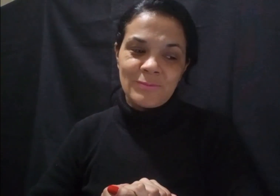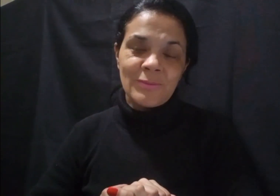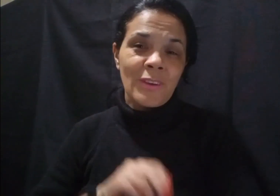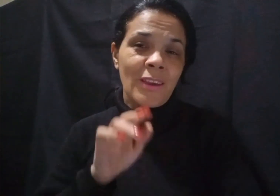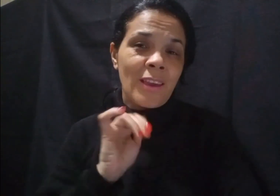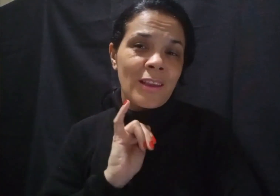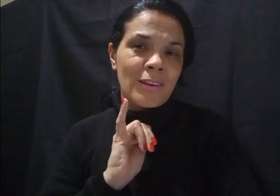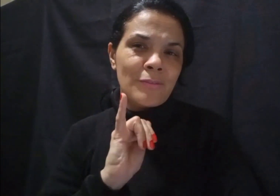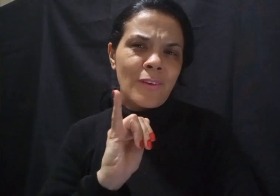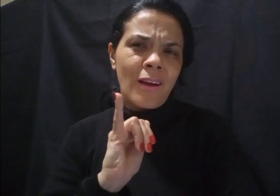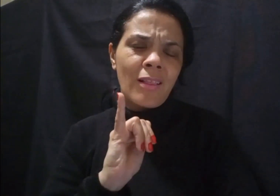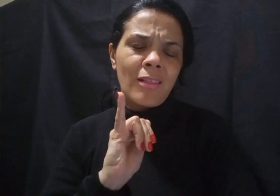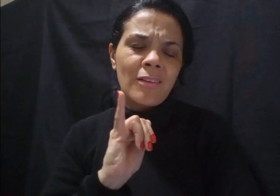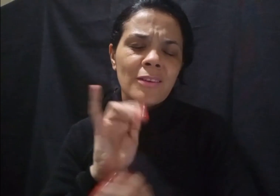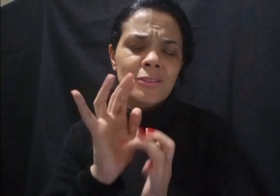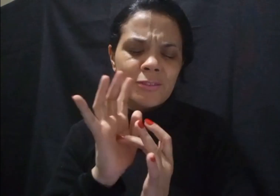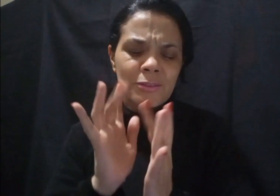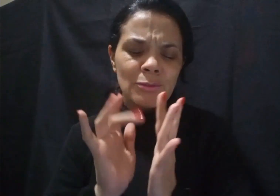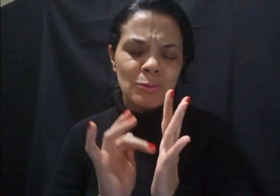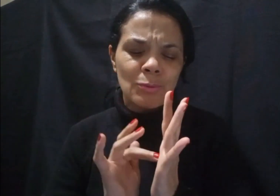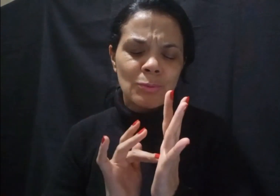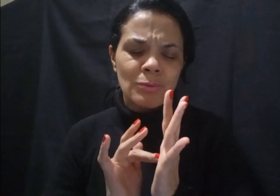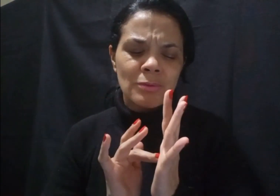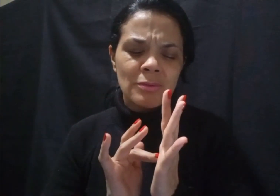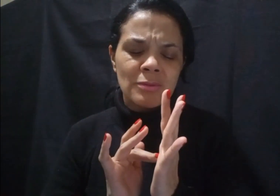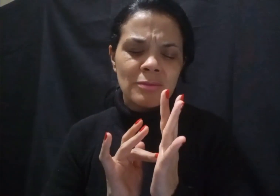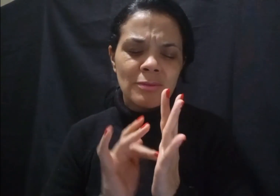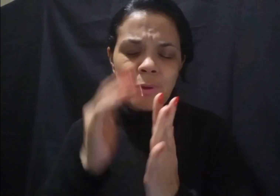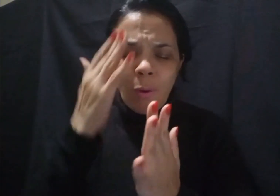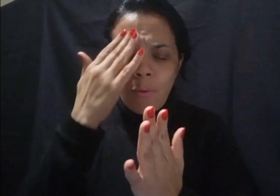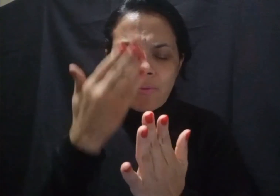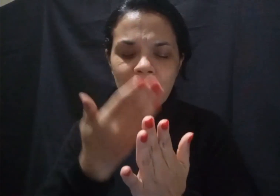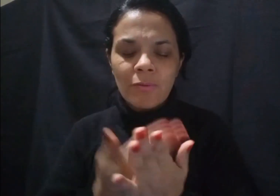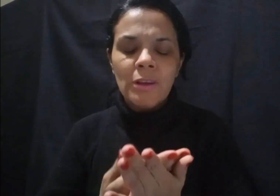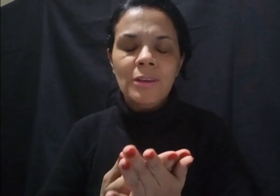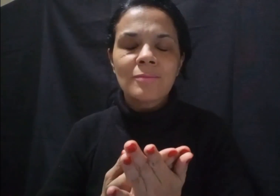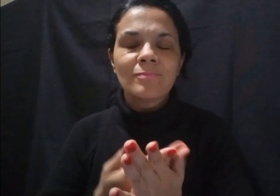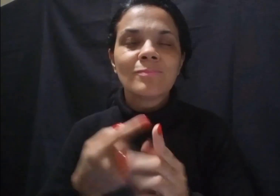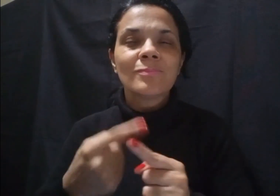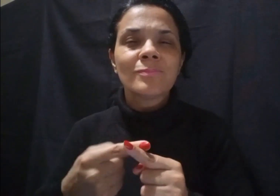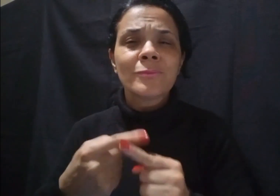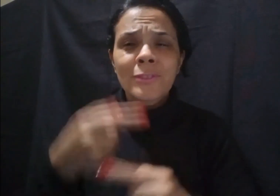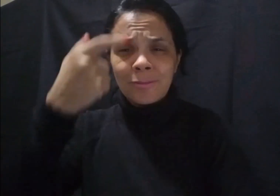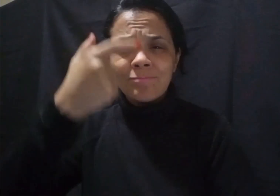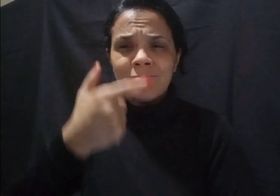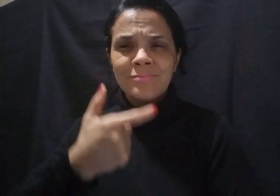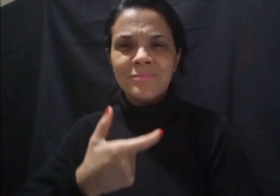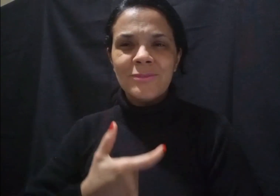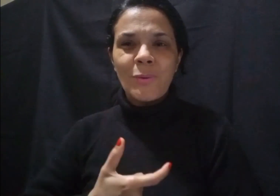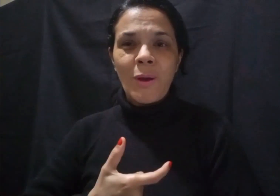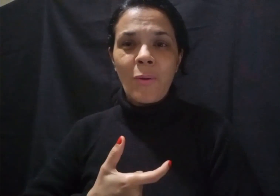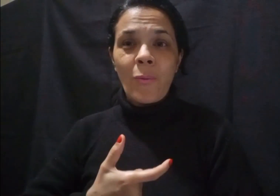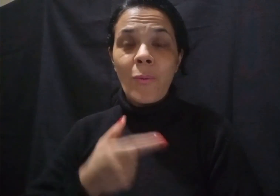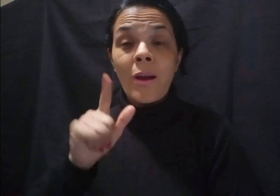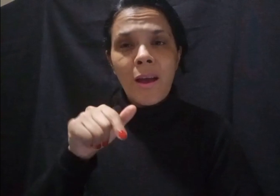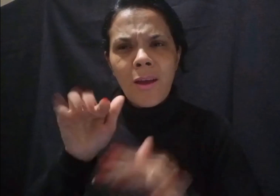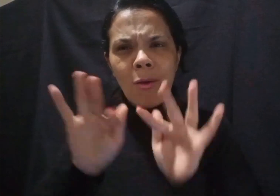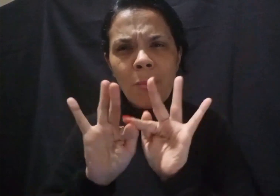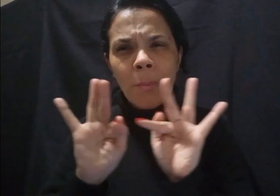sou eu, não tenhais medo. Essa afirmativa simples, à primeira vista, carrega um chamado